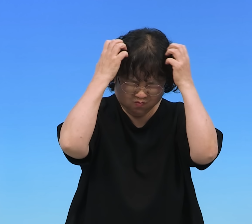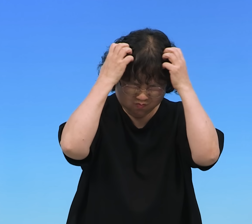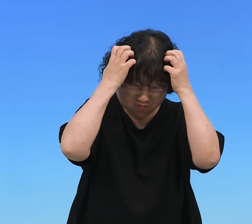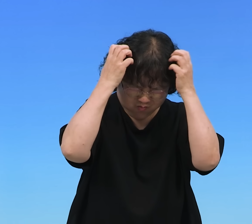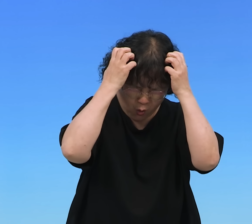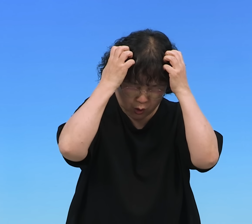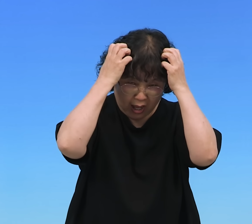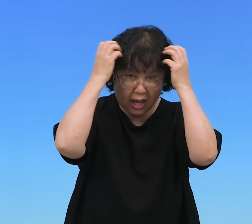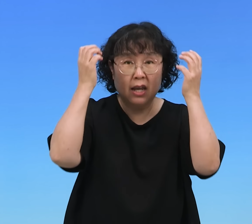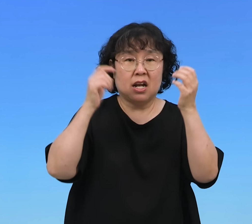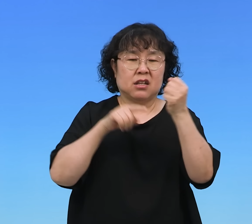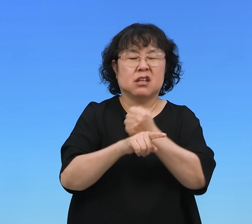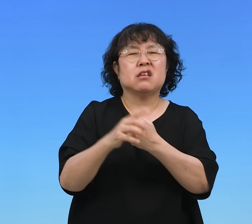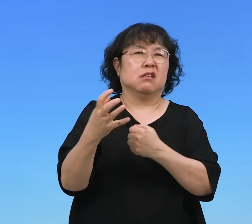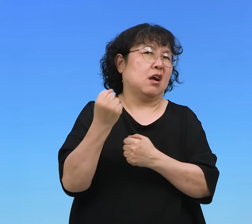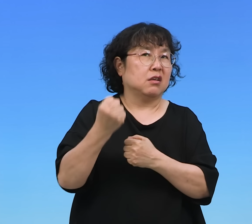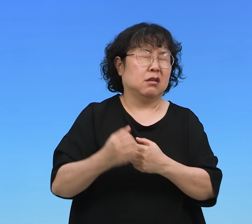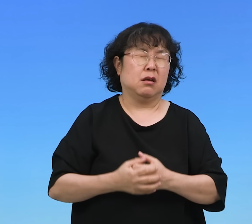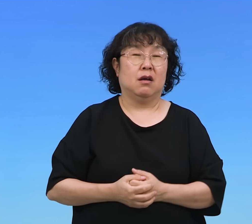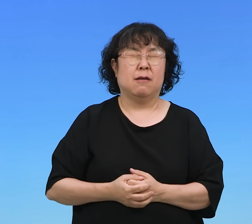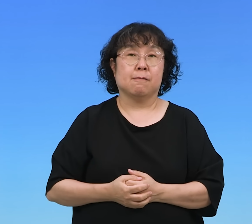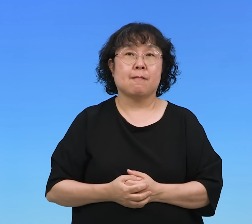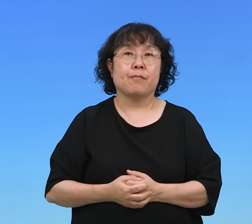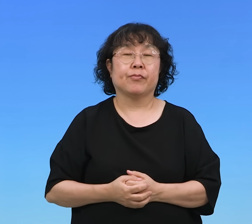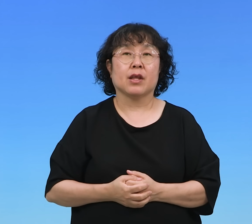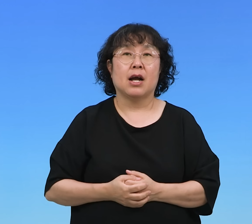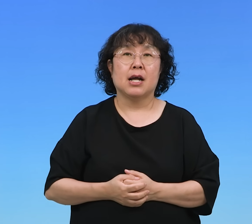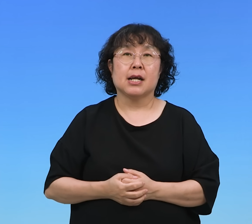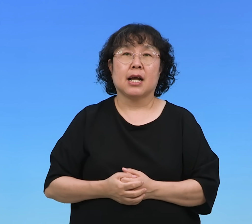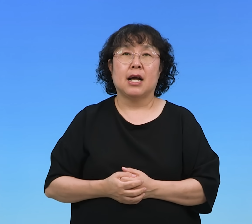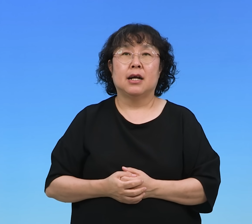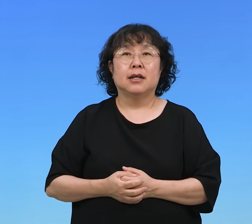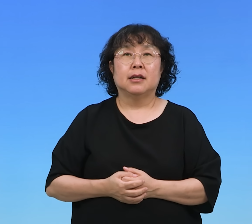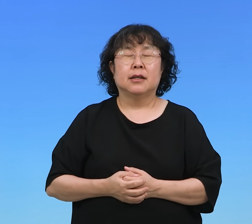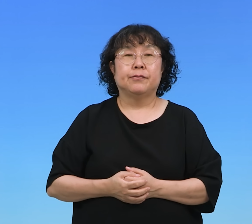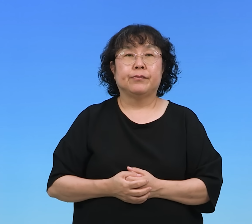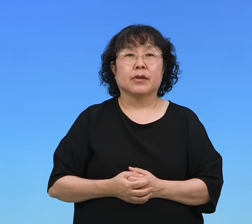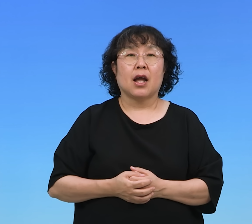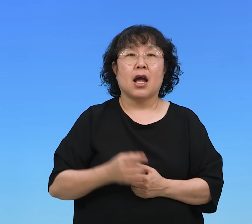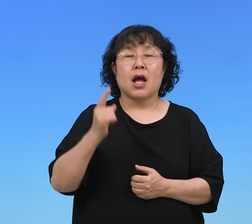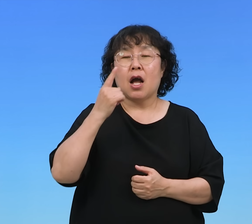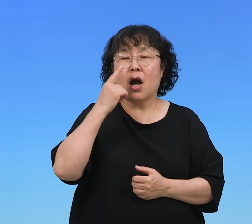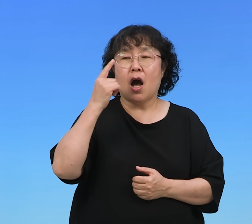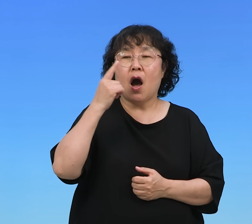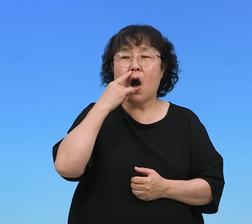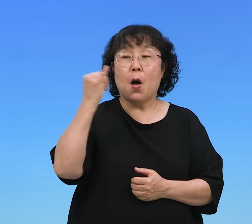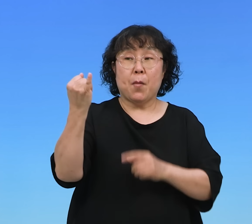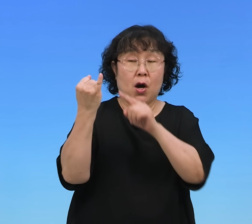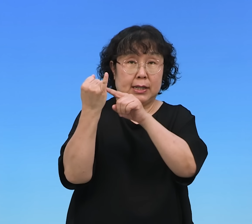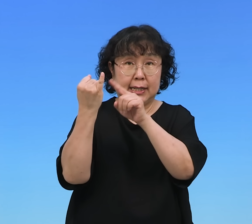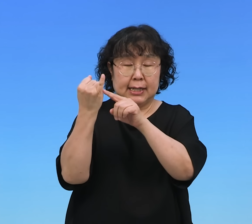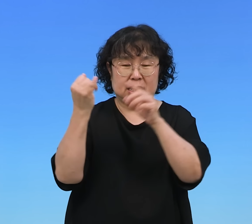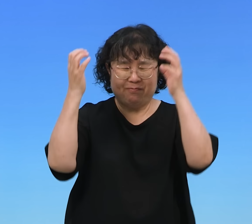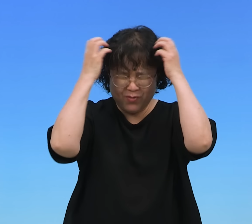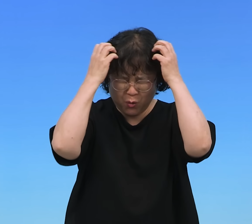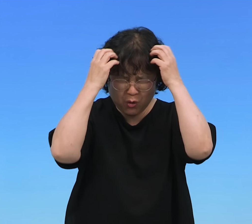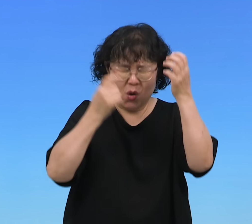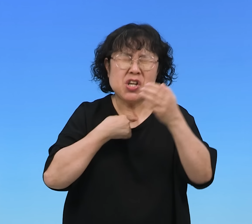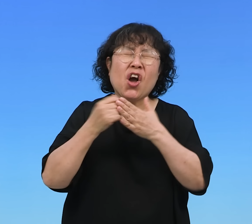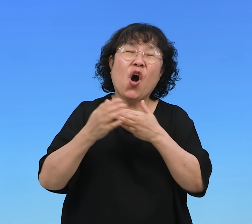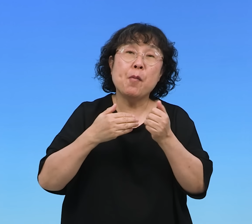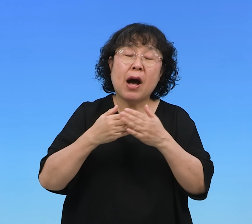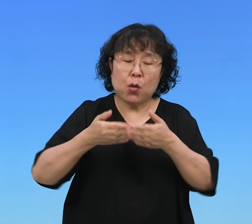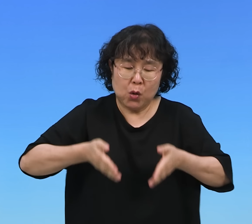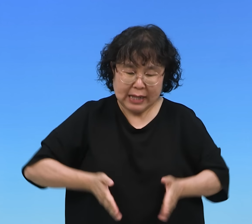고생, 고통 이런 뜻을 가진 이름입니다. 그래서 세번역으로 보니까 그의 어머니는 고통을